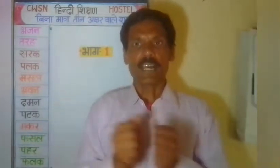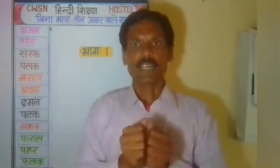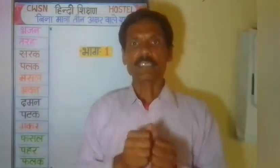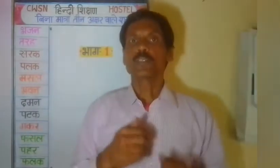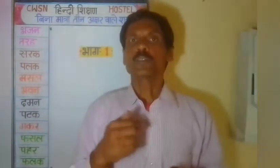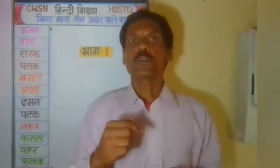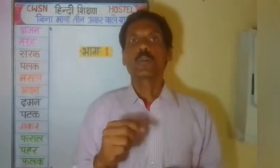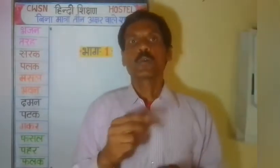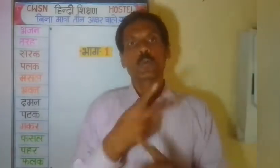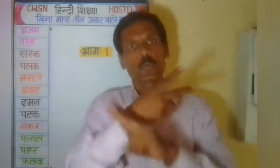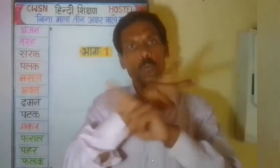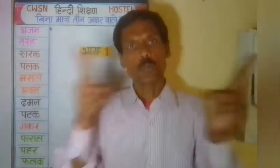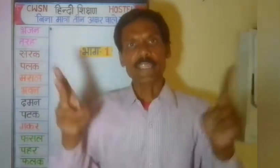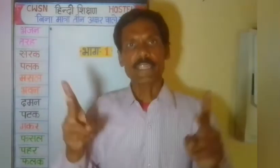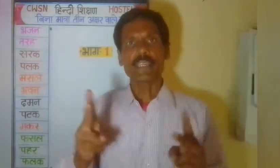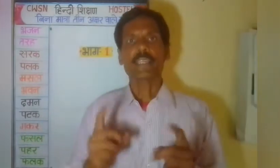साथ कोई